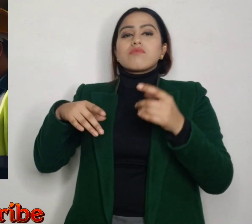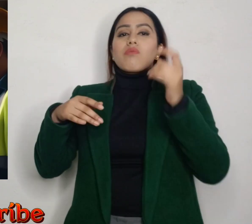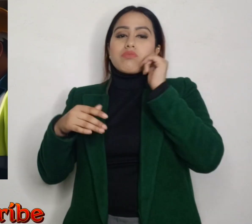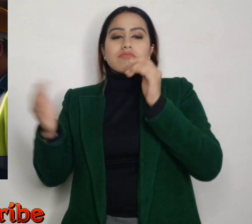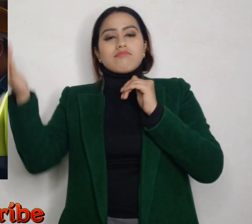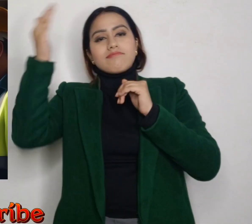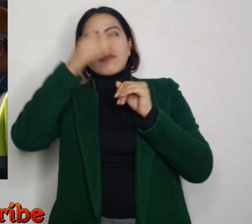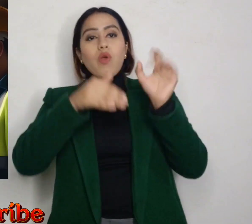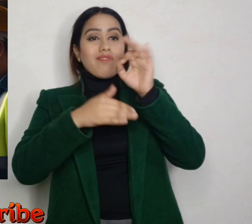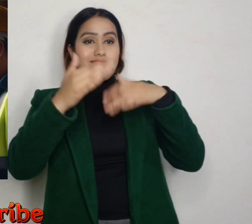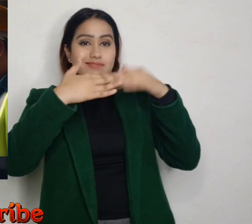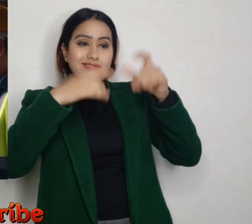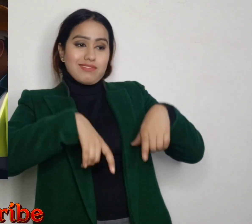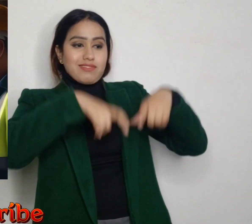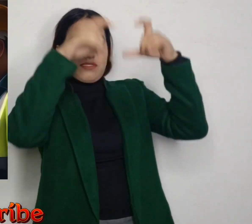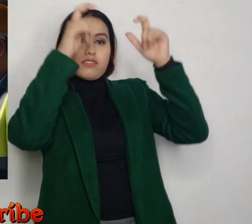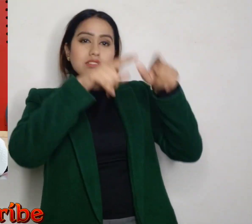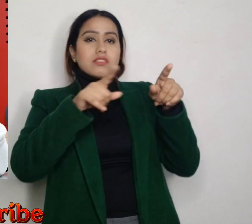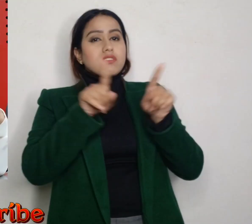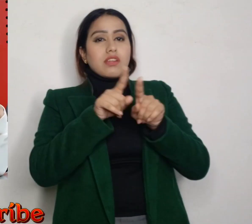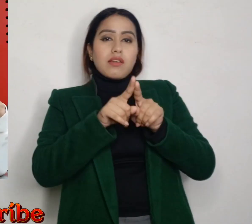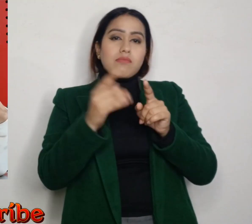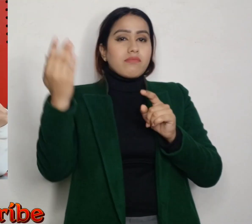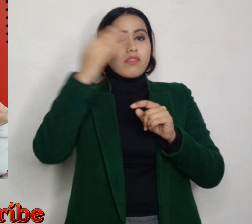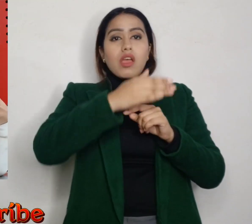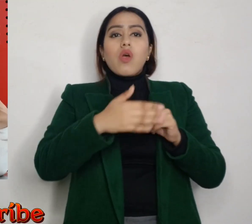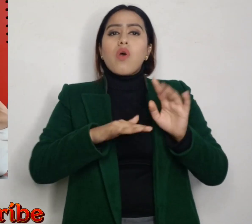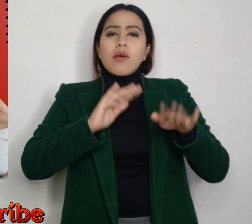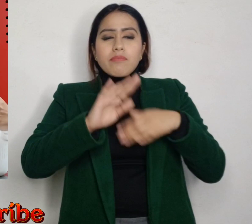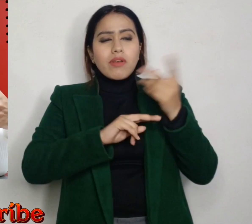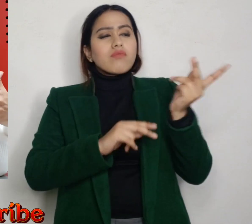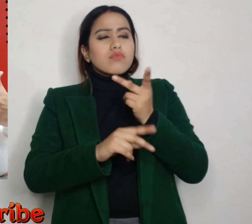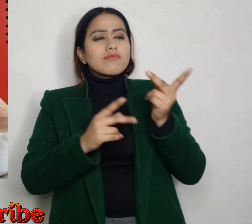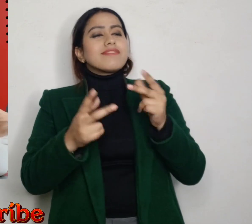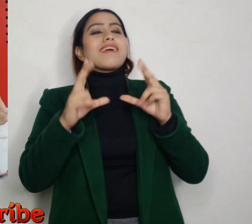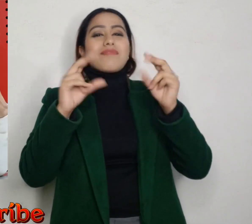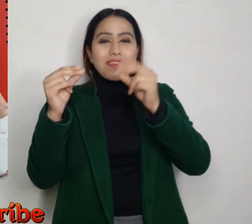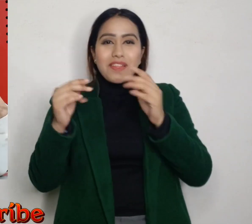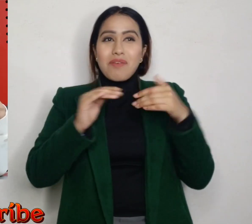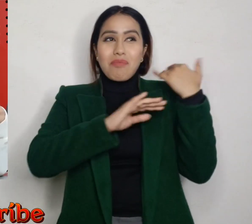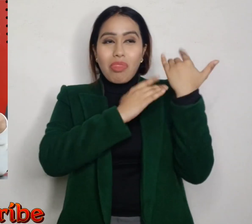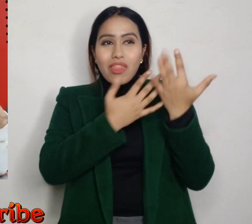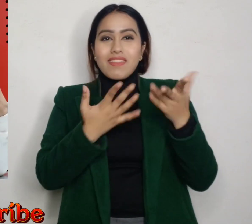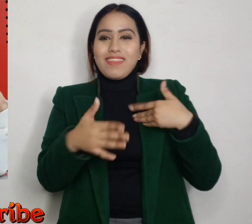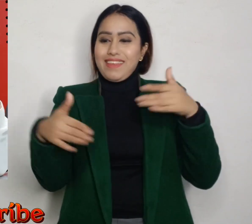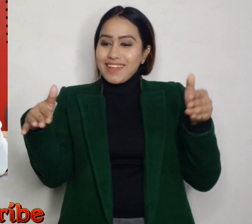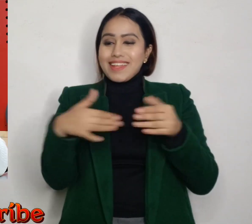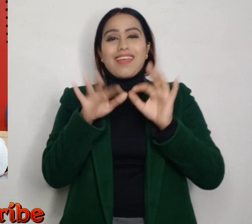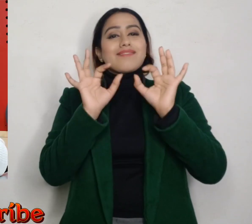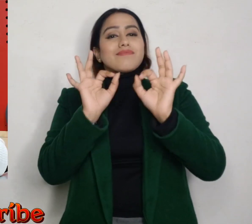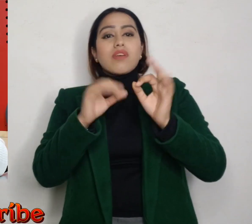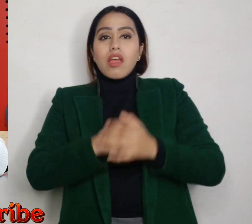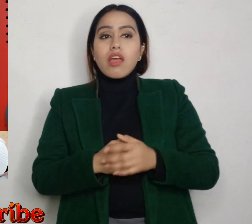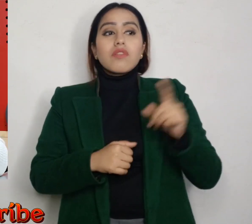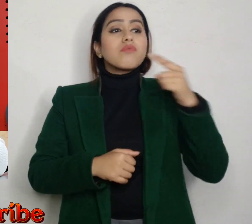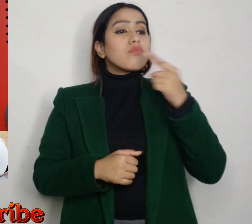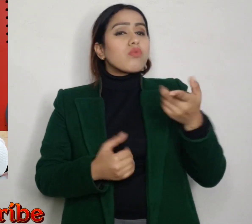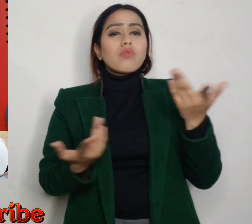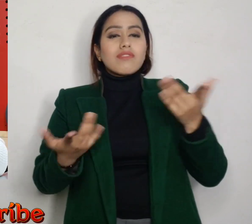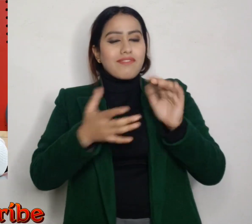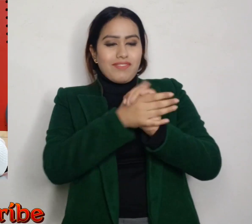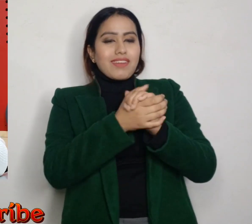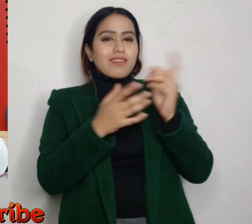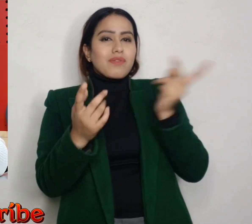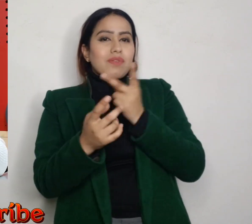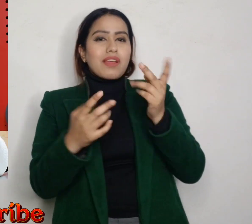लिया अपने दोस्त को। दोनों की बातचीत चलने लगी और बातचीत में धीरे धीरे जो टॉपिक था वो स्पिरिचुअलिटी की तरफ आ गया, अध्यात्म की बात होने लगी। तो उस